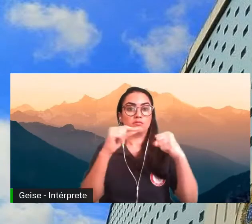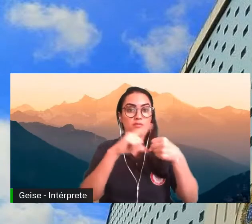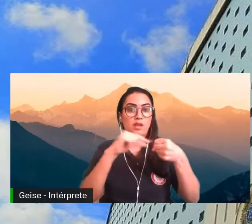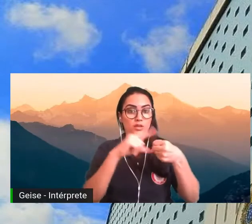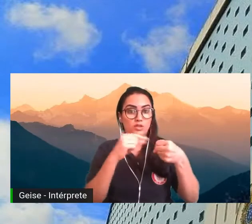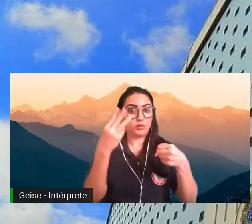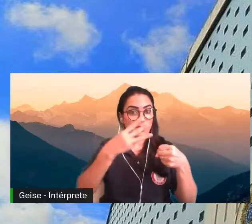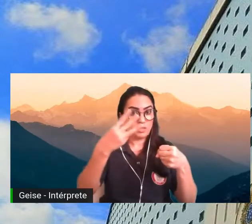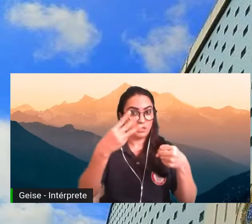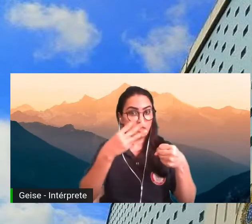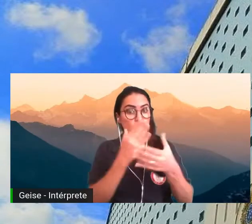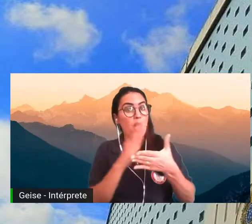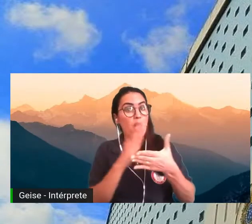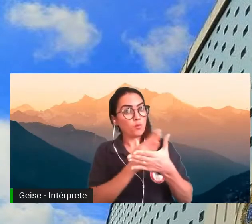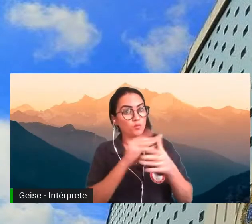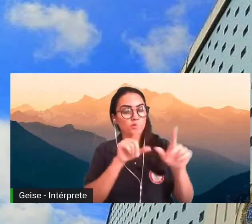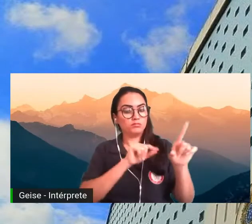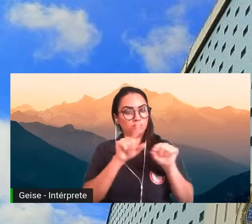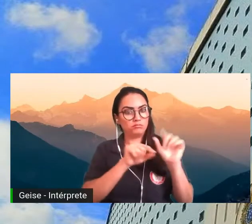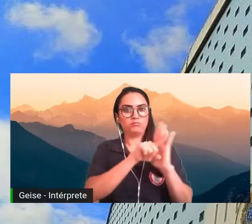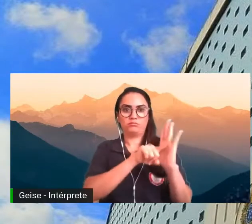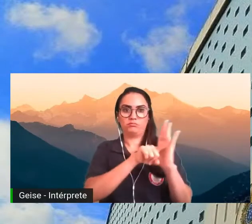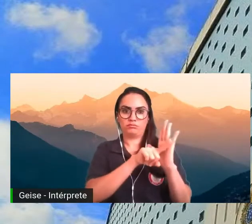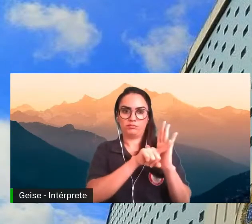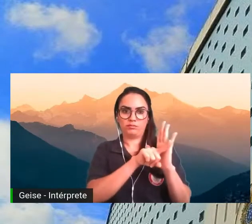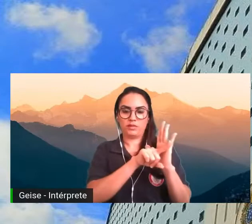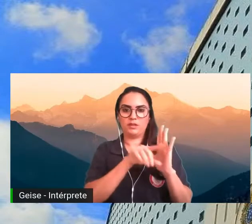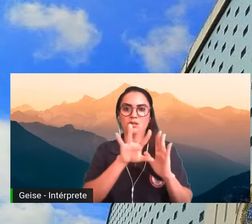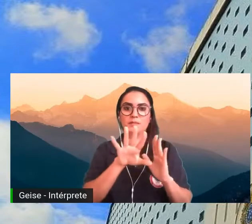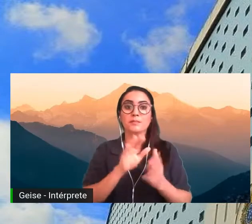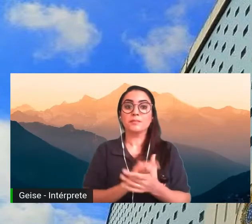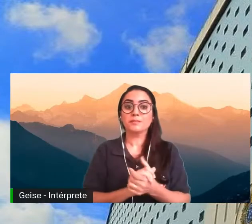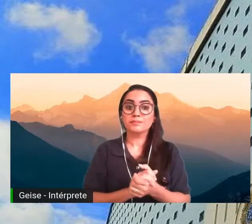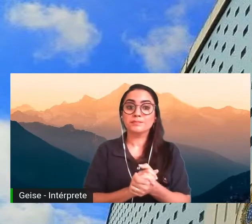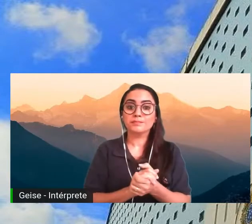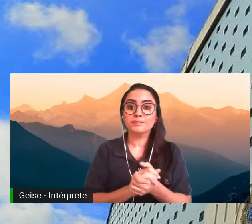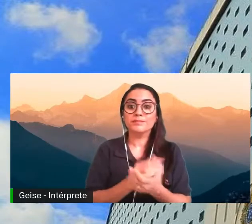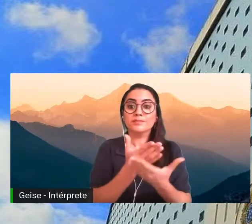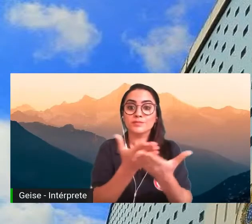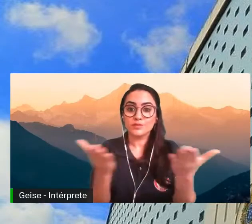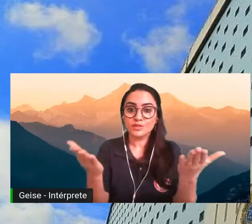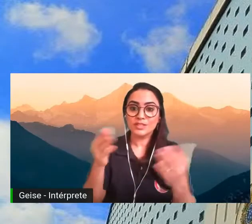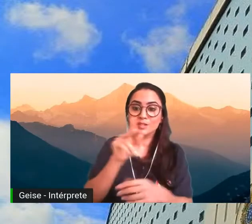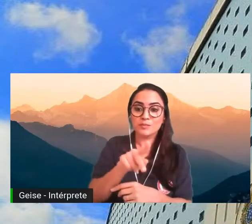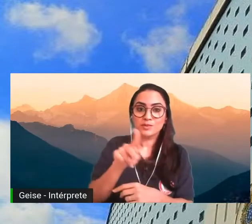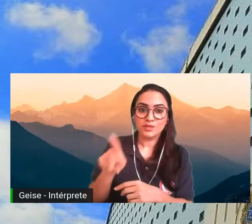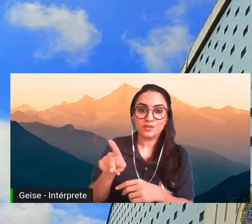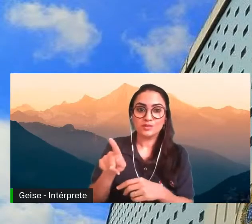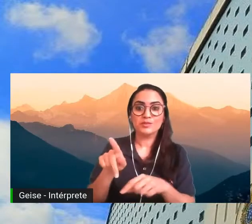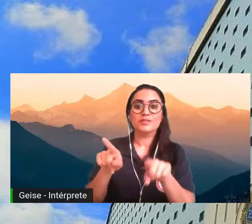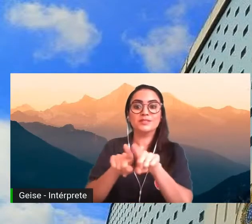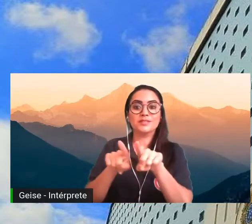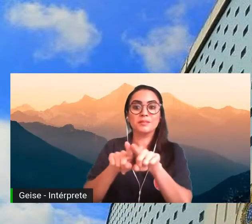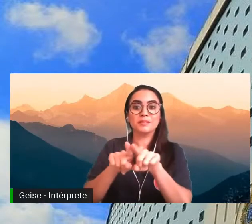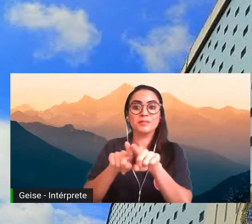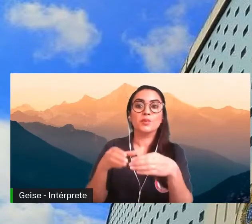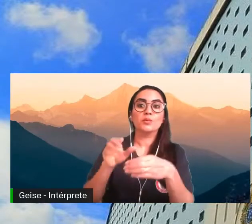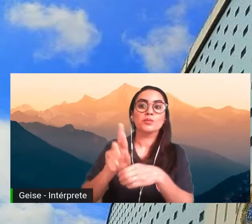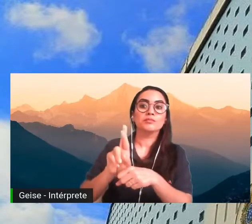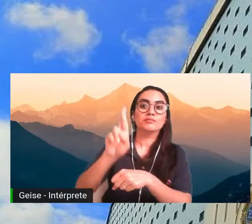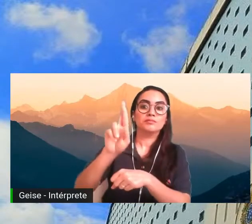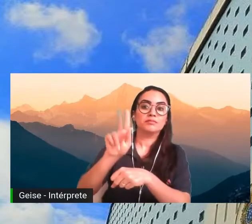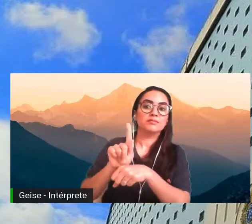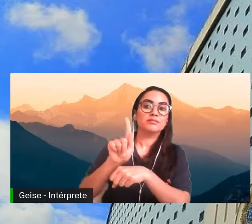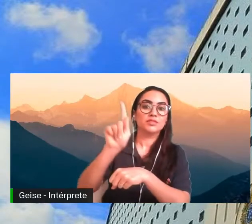aliás. O que eu posso fazer com os senhores professores e gestores e estudantes é um